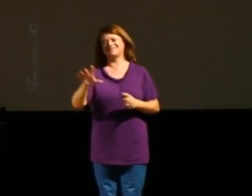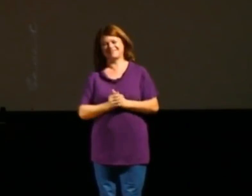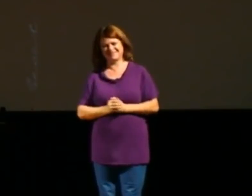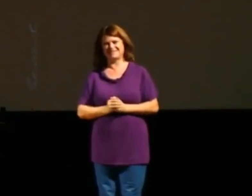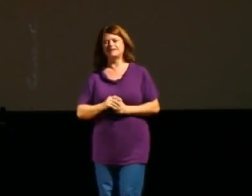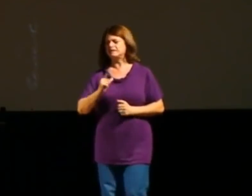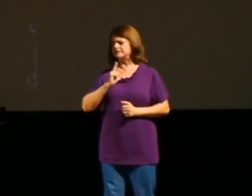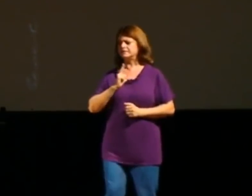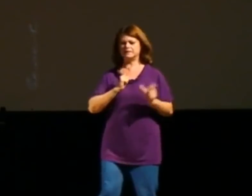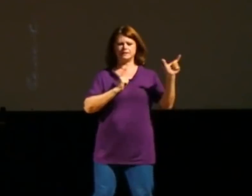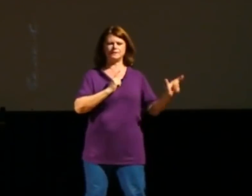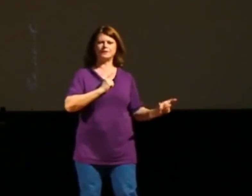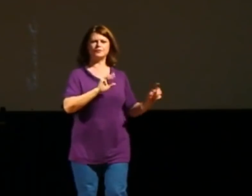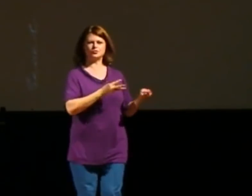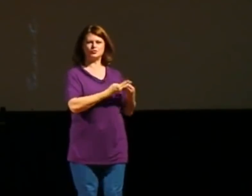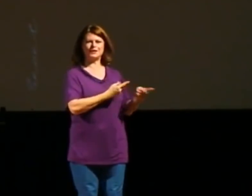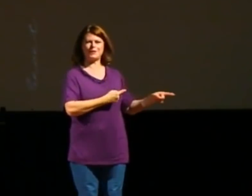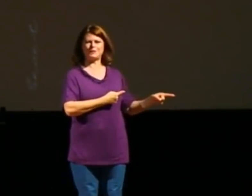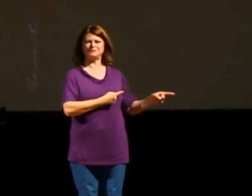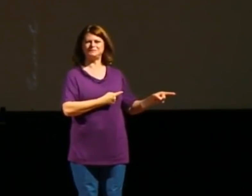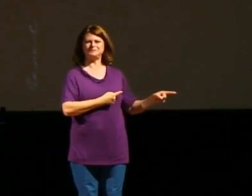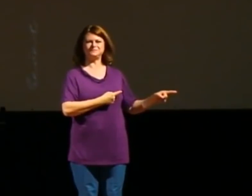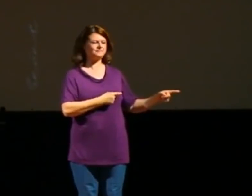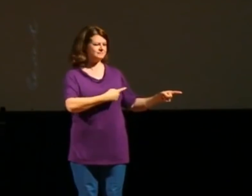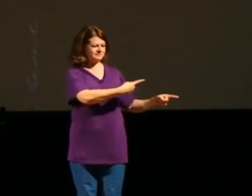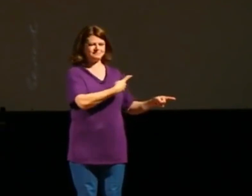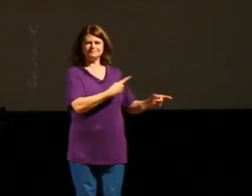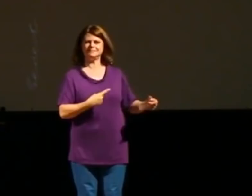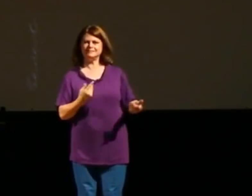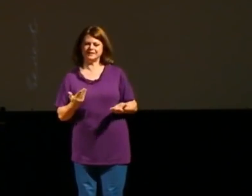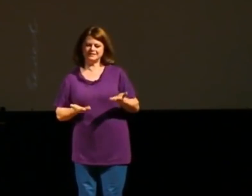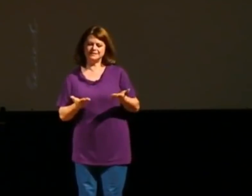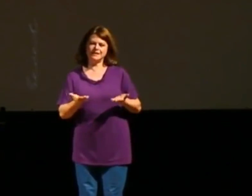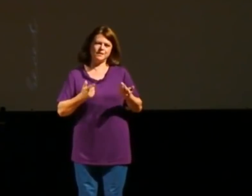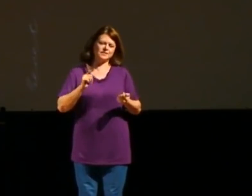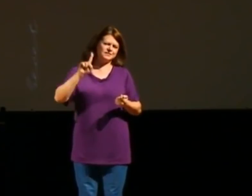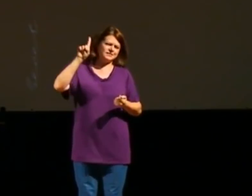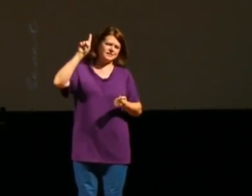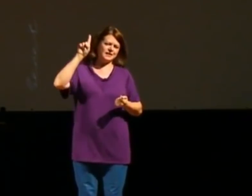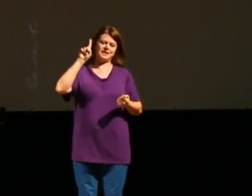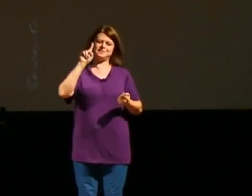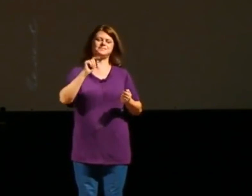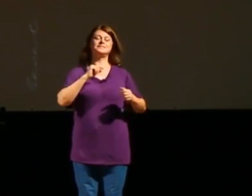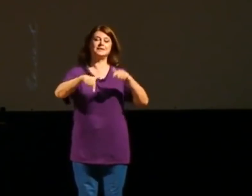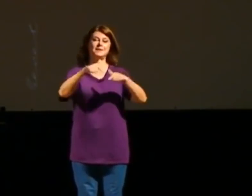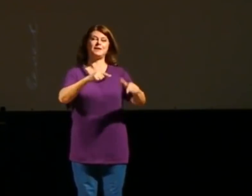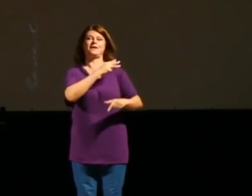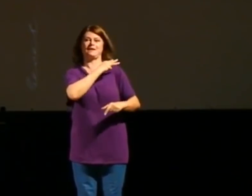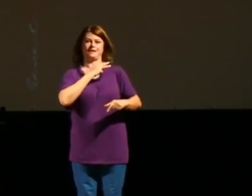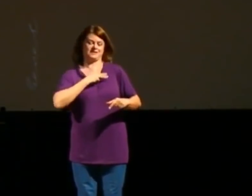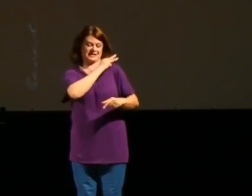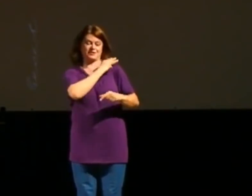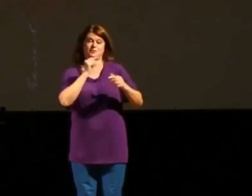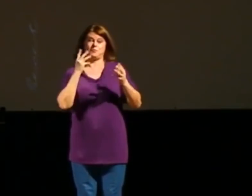ele falava para mim que Deus é Deus de Abraão, Deus de Isaac e Deus de Jacó. Ele não é Deus de Abraão,